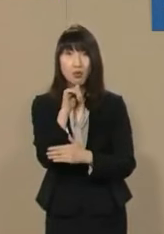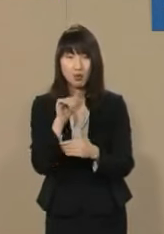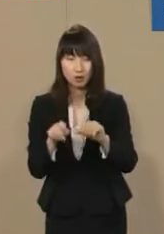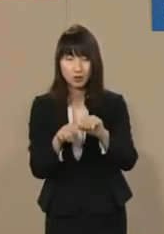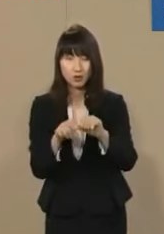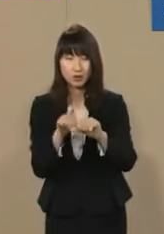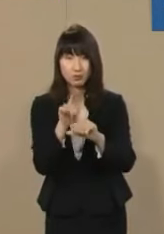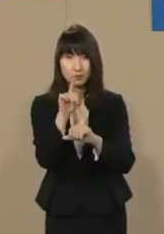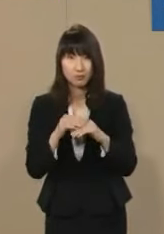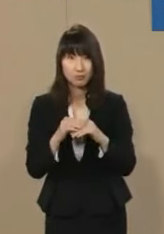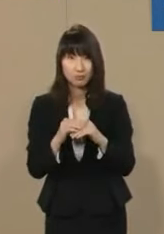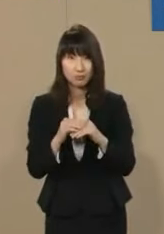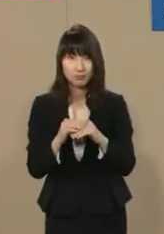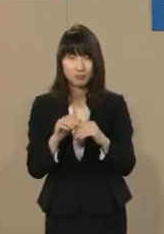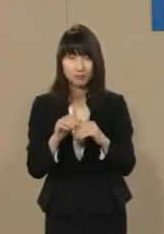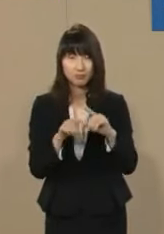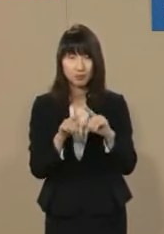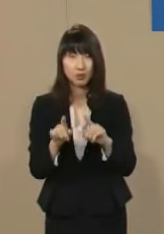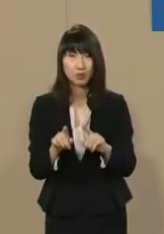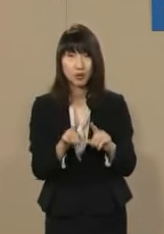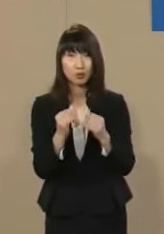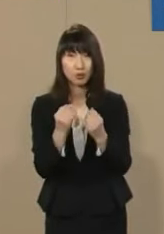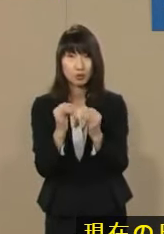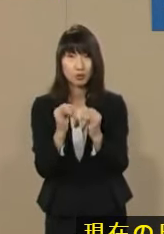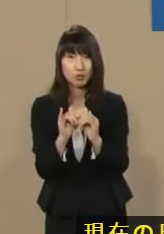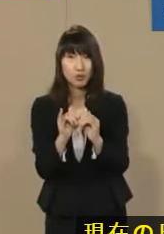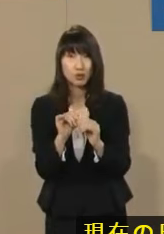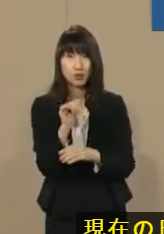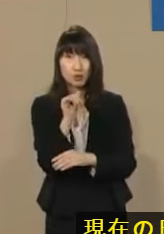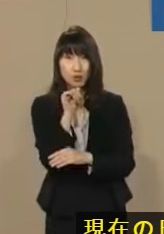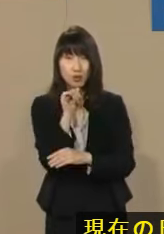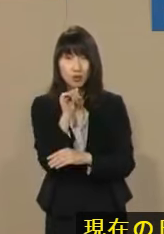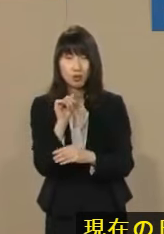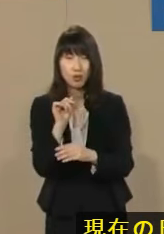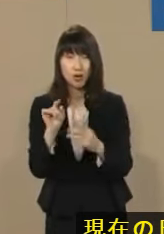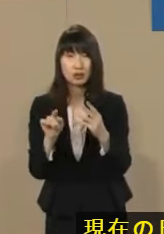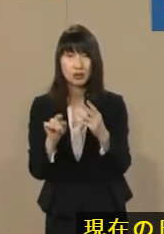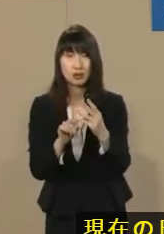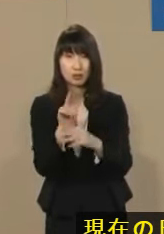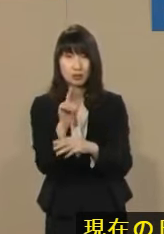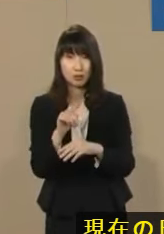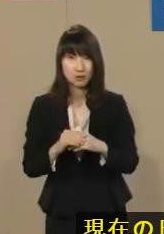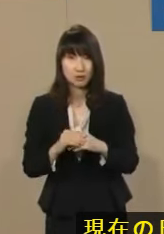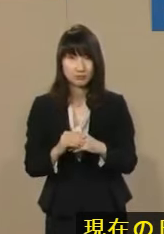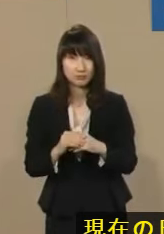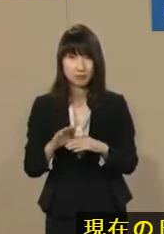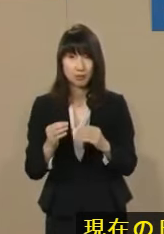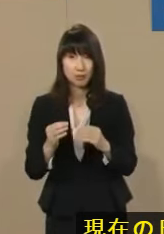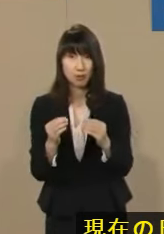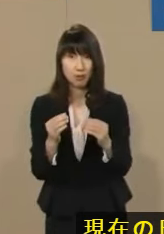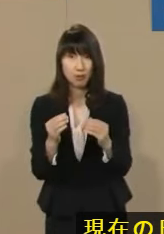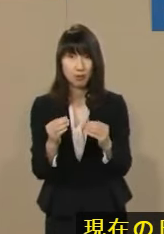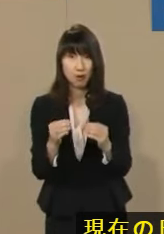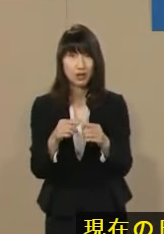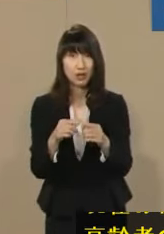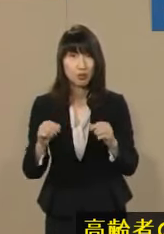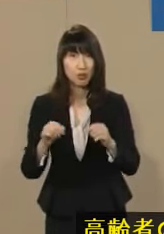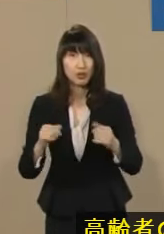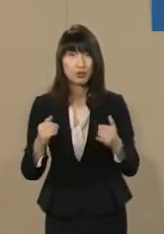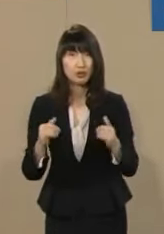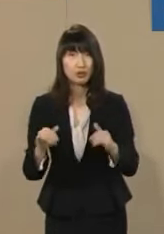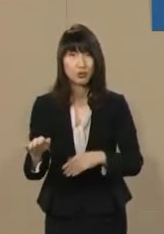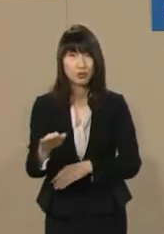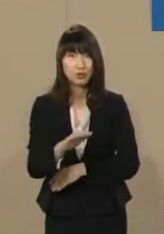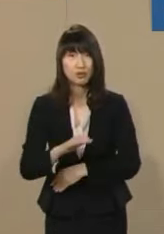5人に1人。一人暮らしの女性、貧困、3人に1人。このままでは、この国に生きる人